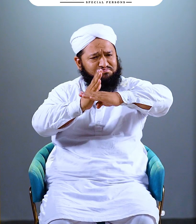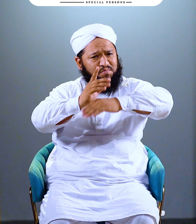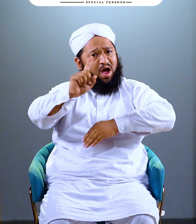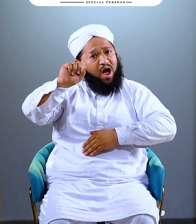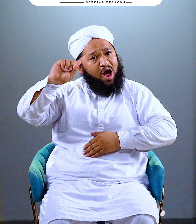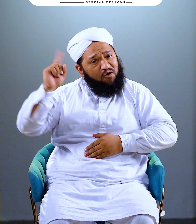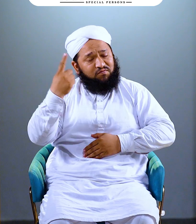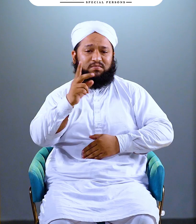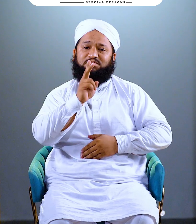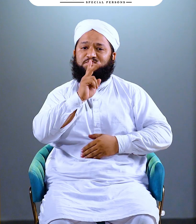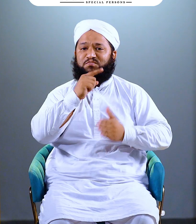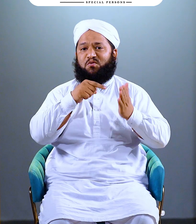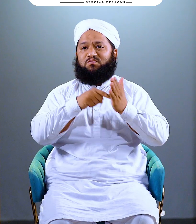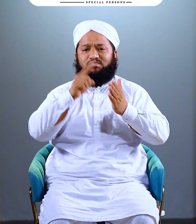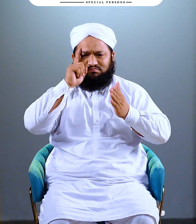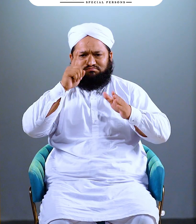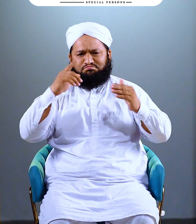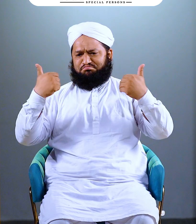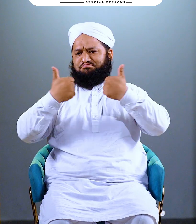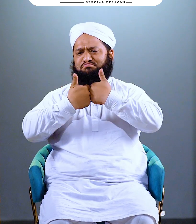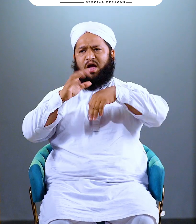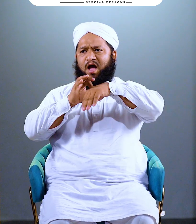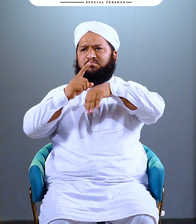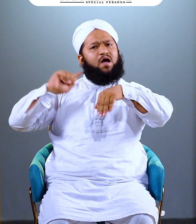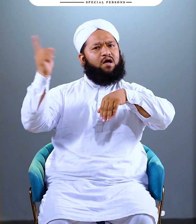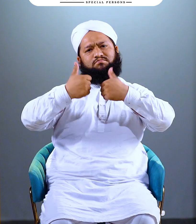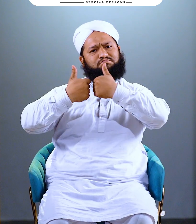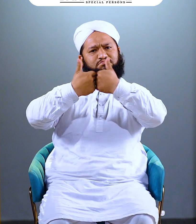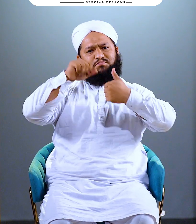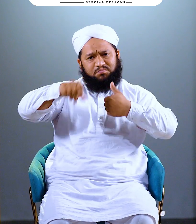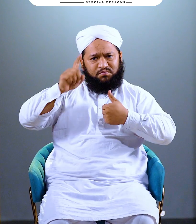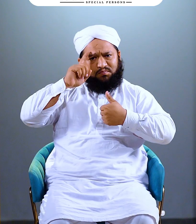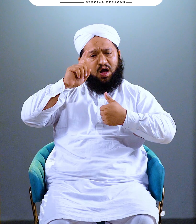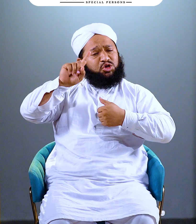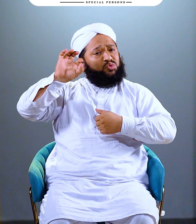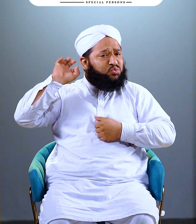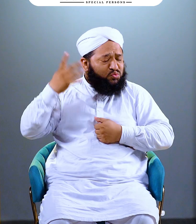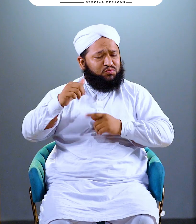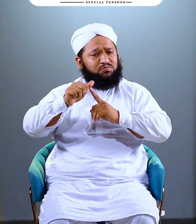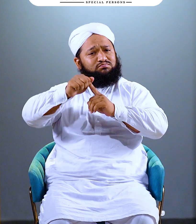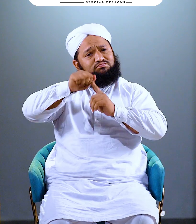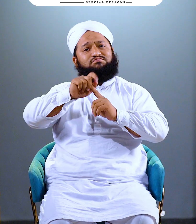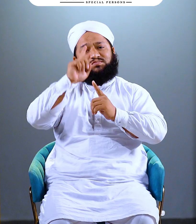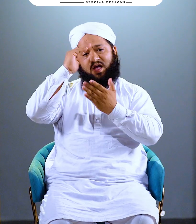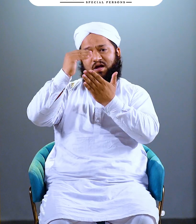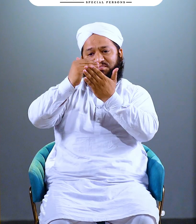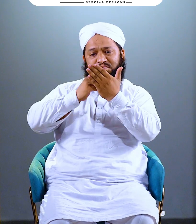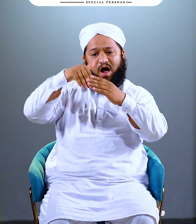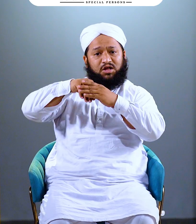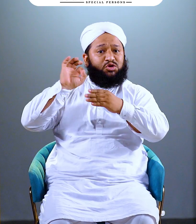اٹس اے ویری امپورٹنٹ ٹریٹ، ایکولی گڈ فار آل ہیومنز، بہت بہت اہم ہے۔ اور دین اسلام کی